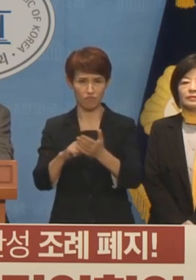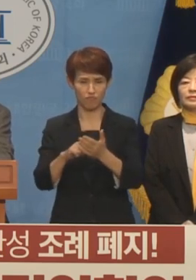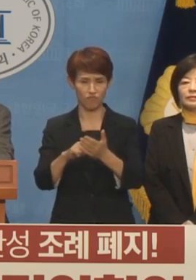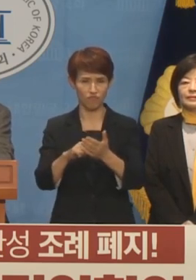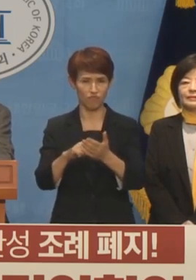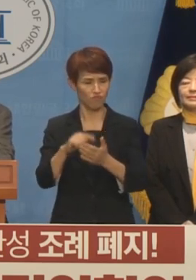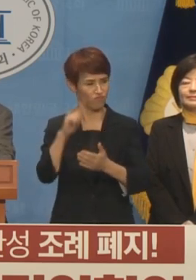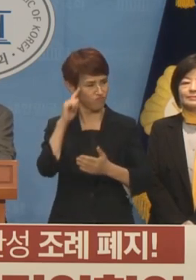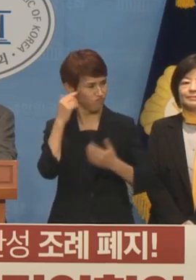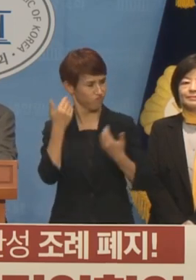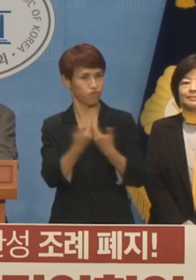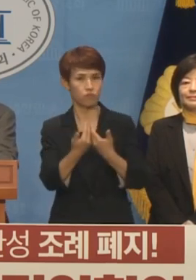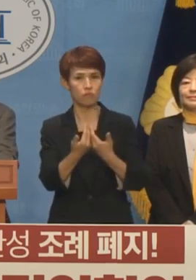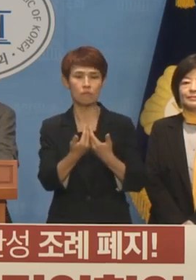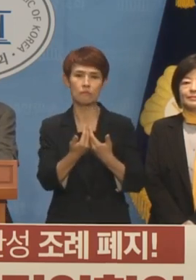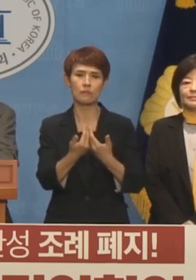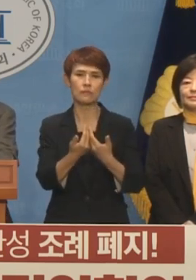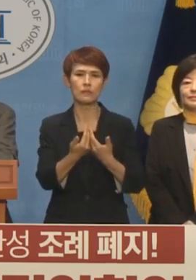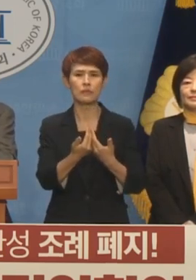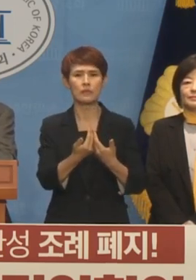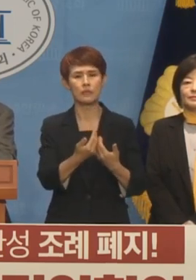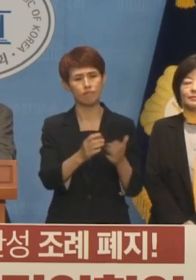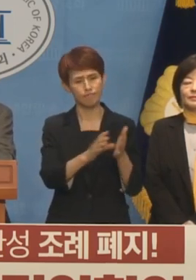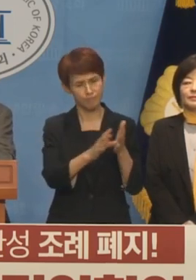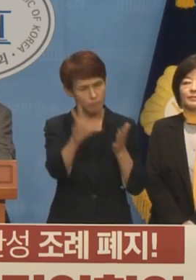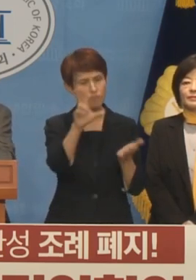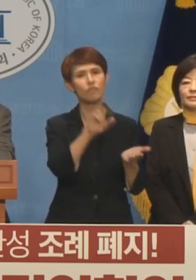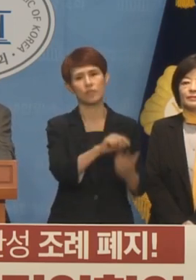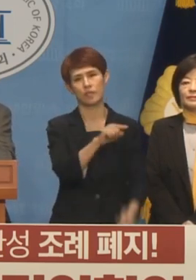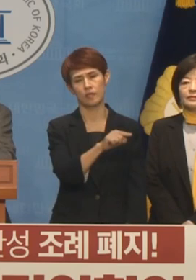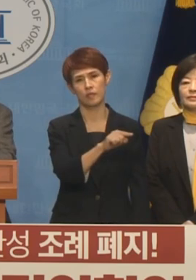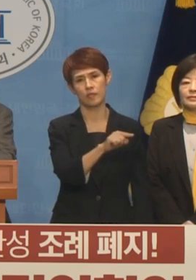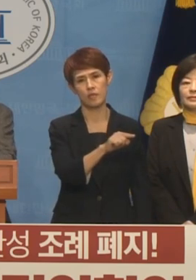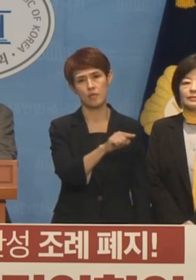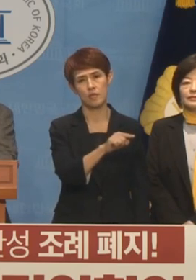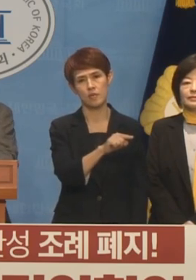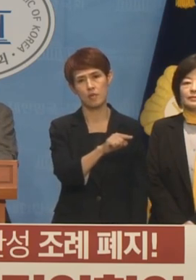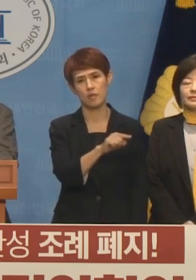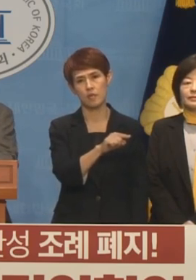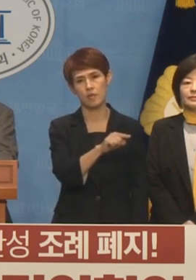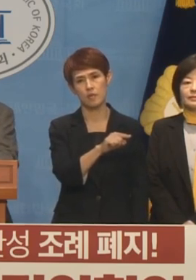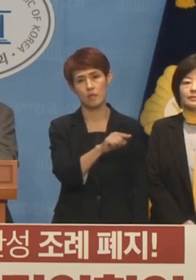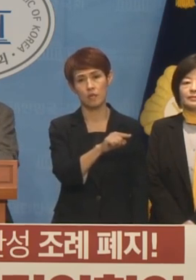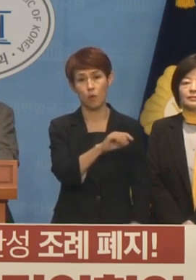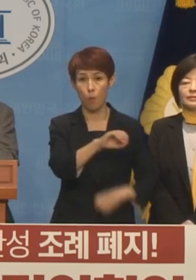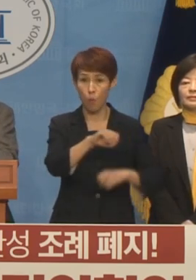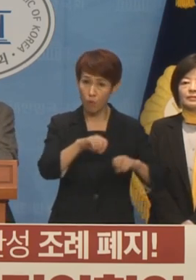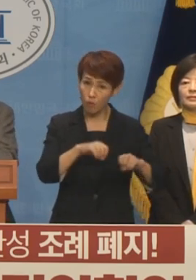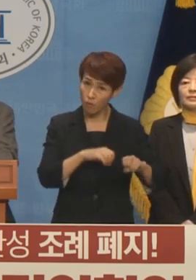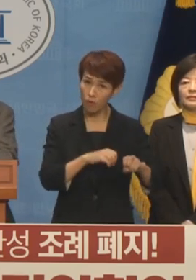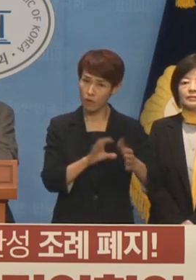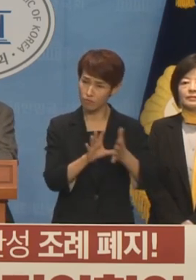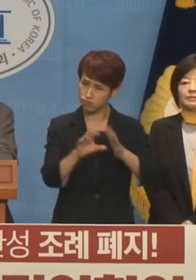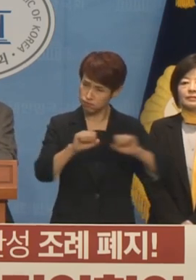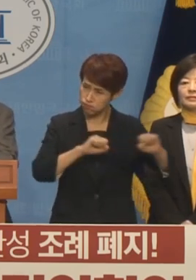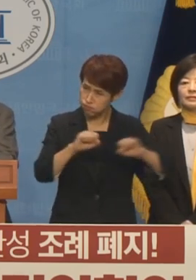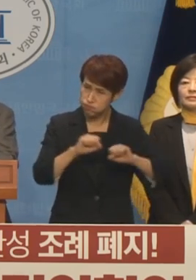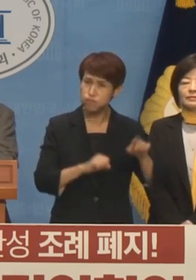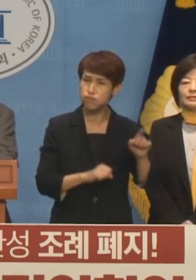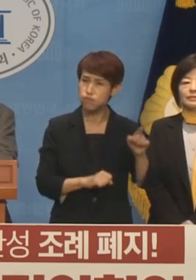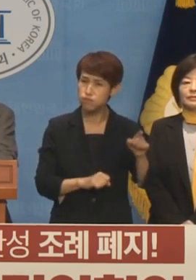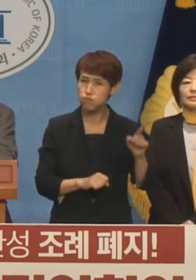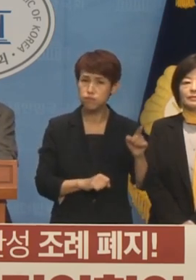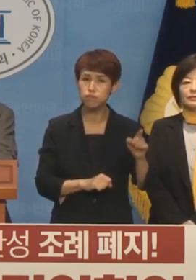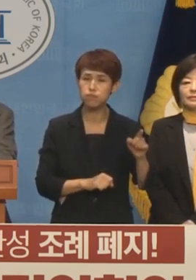역행하는 역주행을 지금 멈추지 않고 오히려 역주행을 가속도를